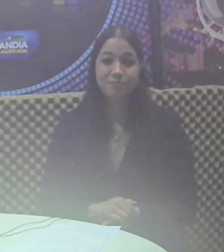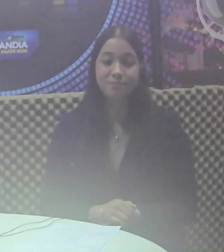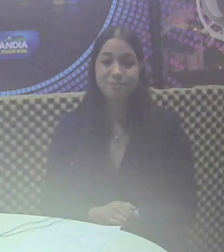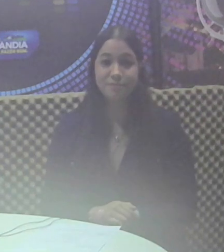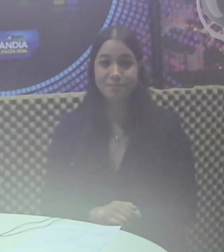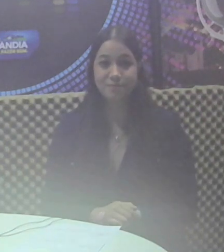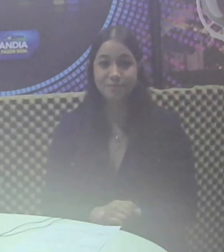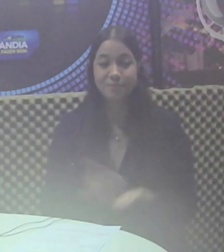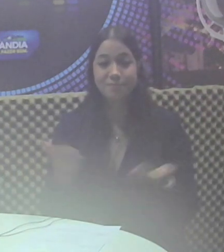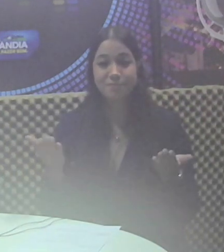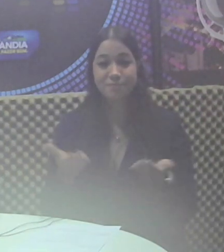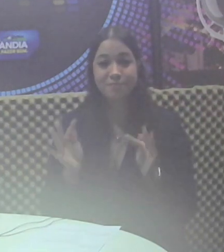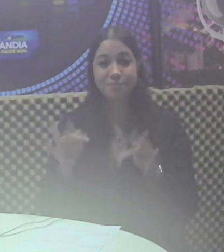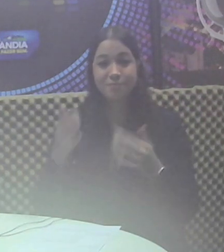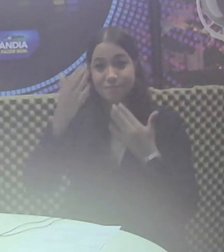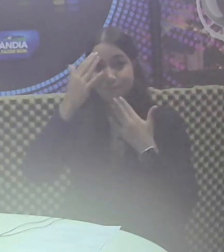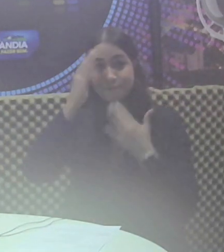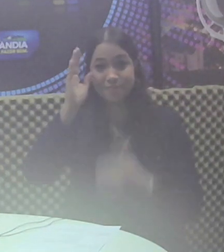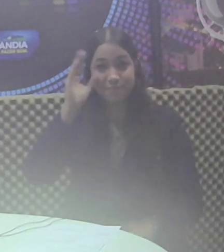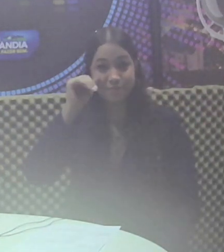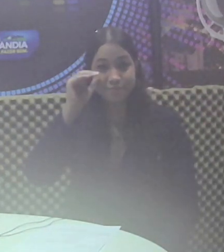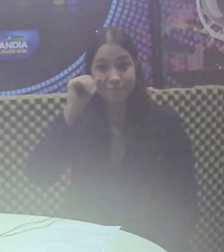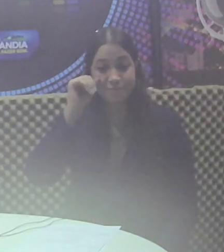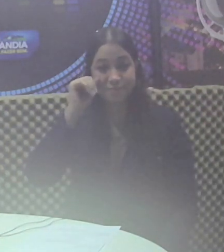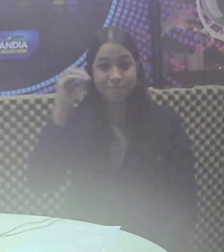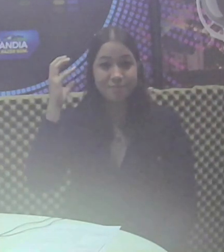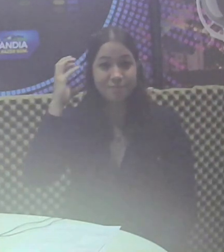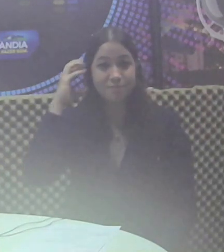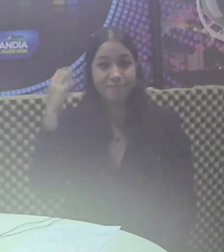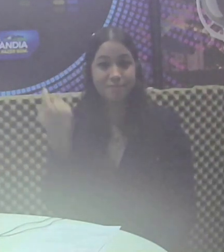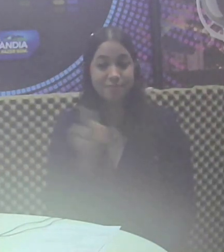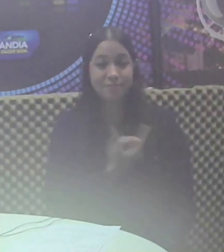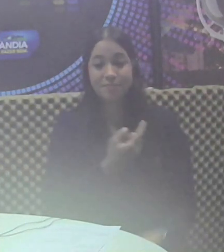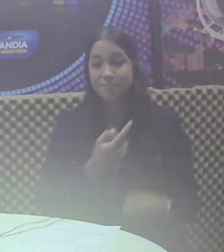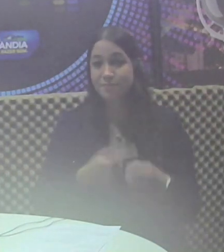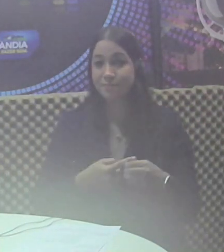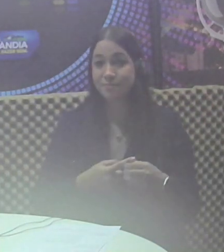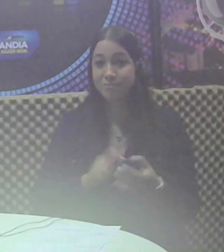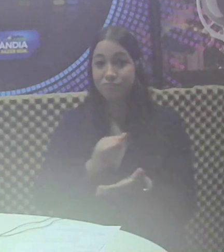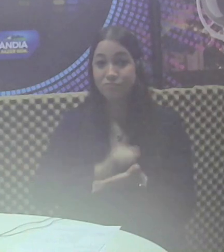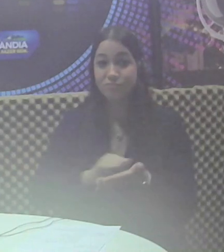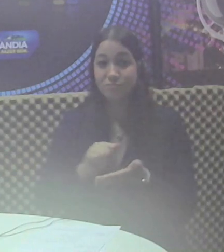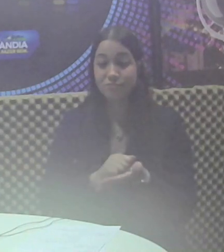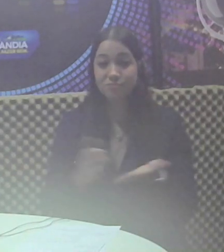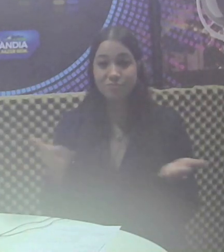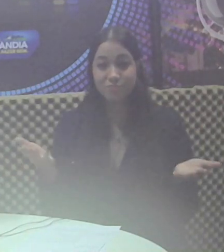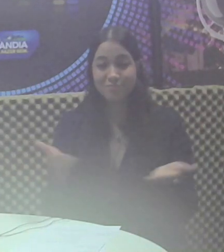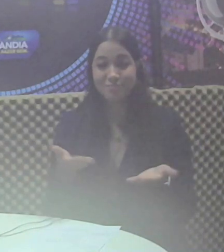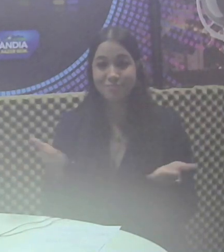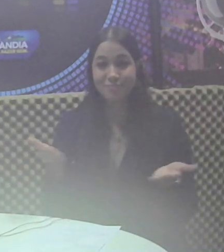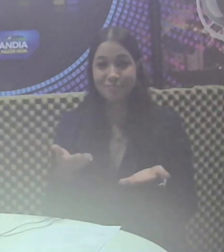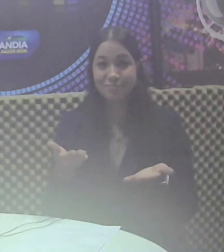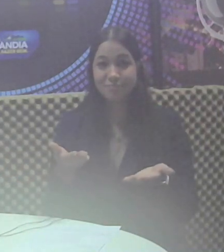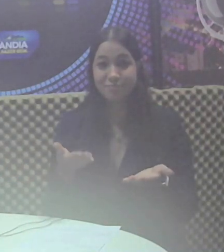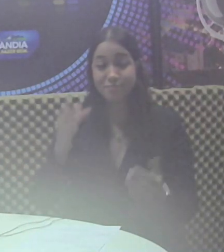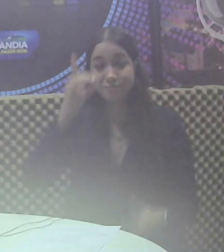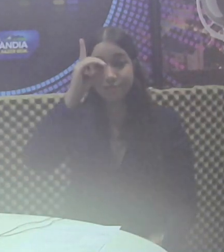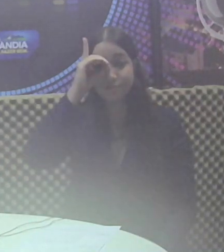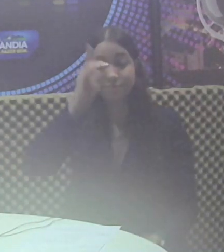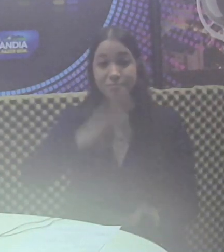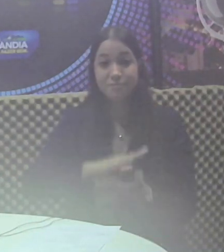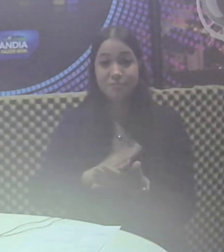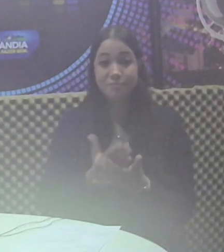notícias. A edição de hoje fica por aqui. Obrigado pela sua audiência. Rádio Nossa Cidade. Jornalista responsável pela edição, Daniela